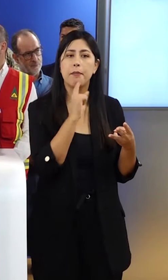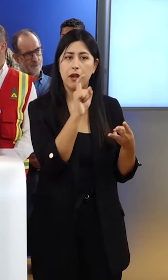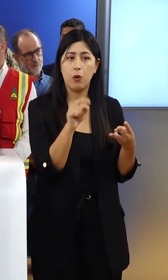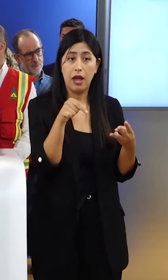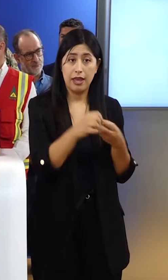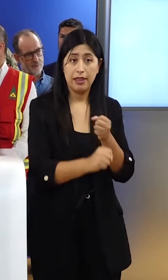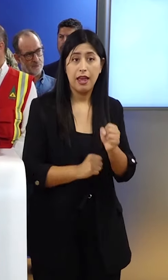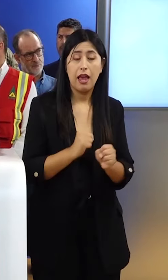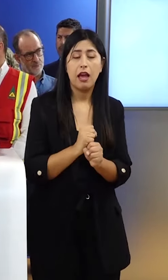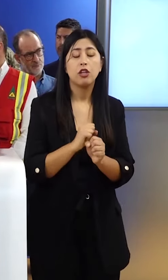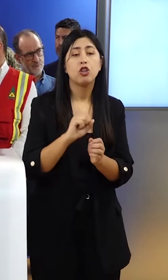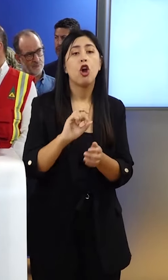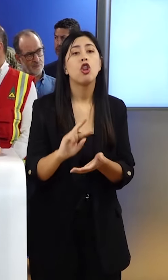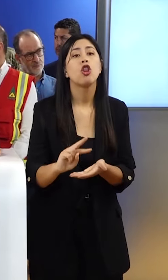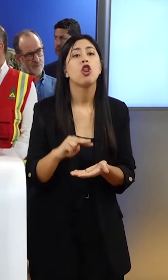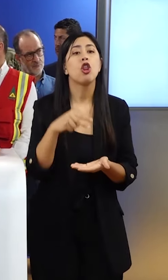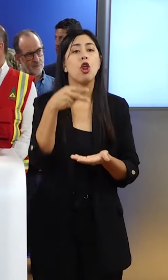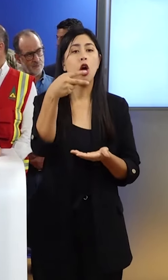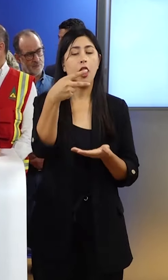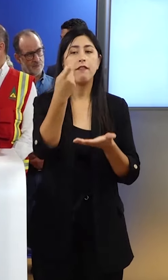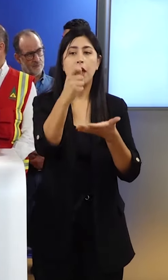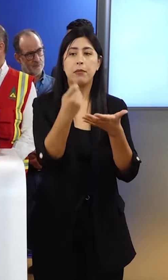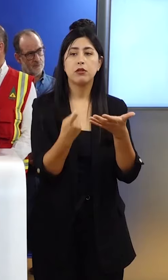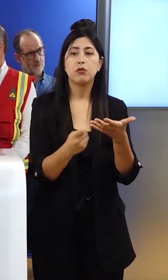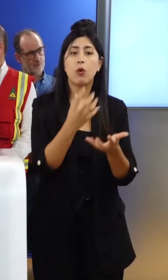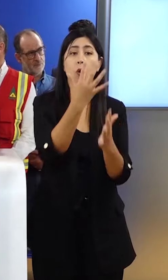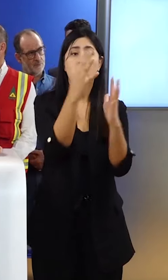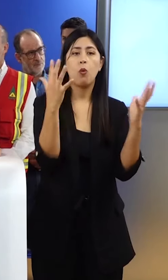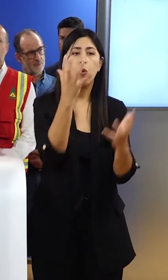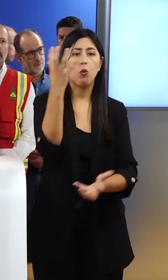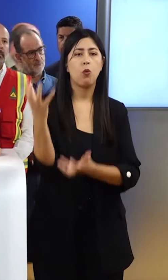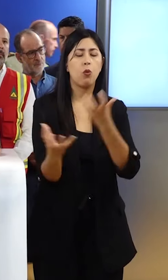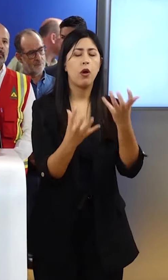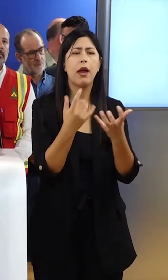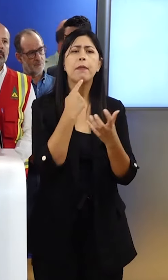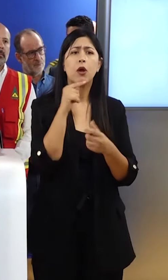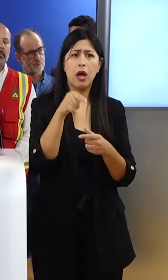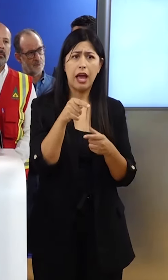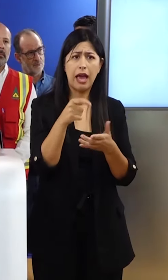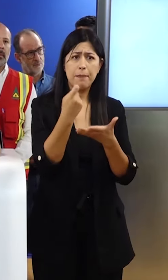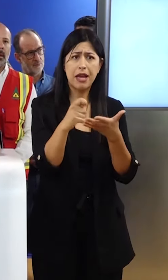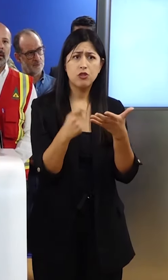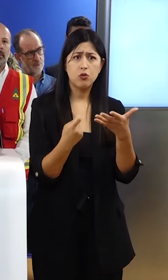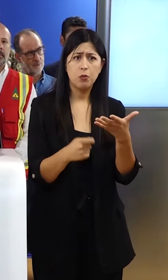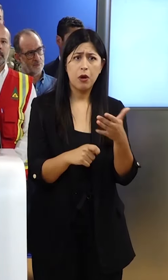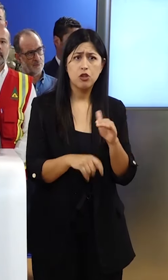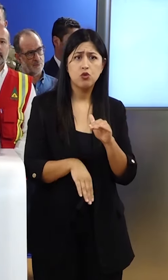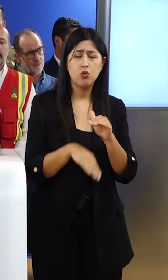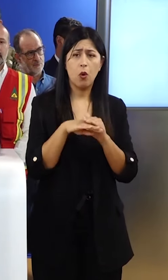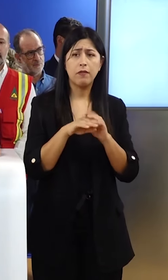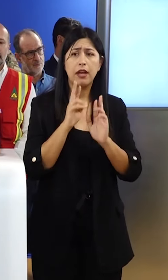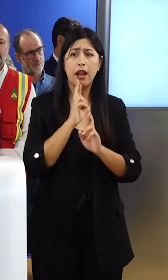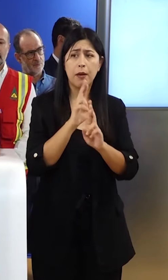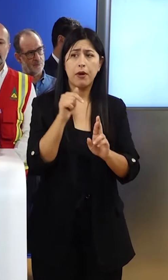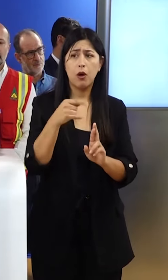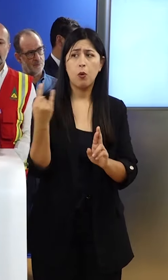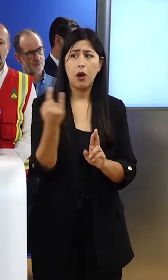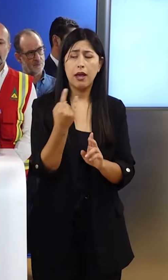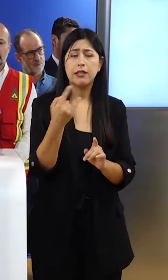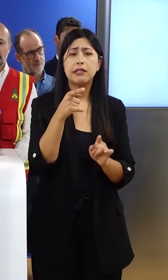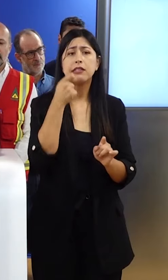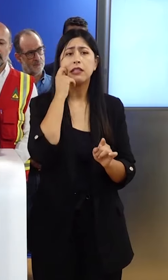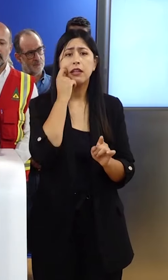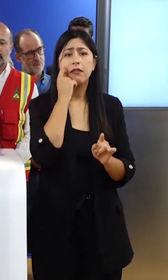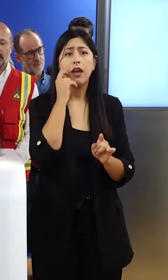este año se duplicaron el presupuesto para incendios forestales preguntarle si ese presupuesto ha dado basto Con esta emergencia y si eso va a